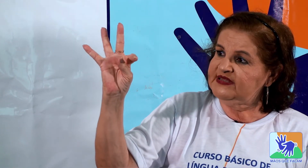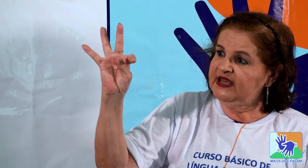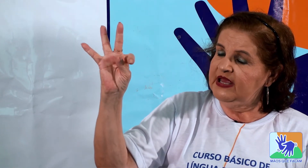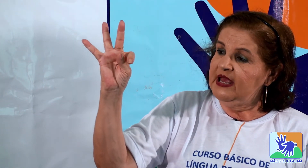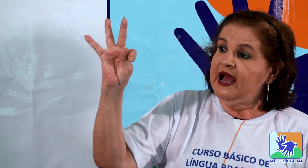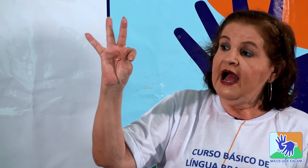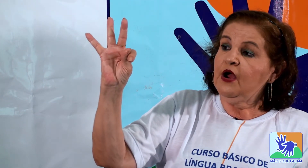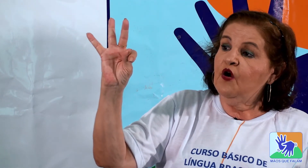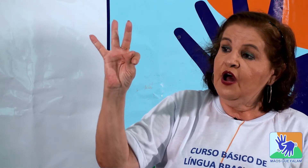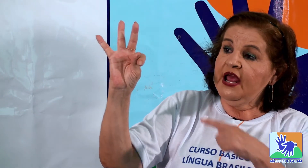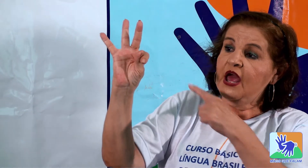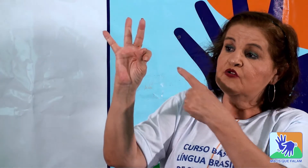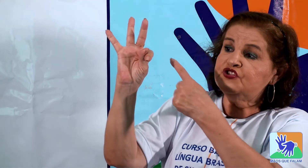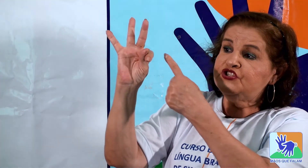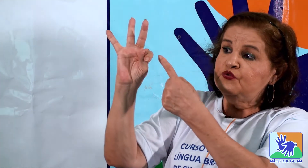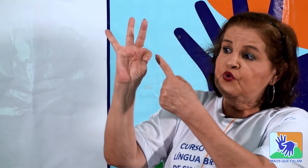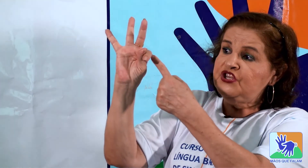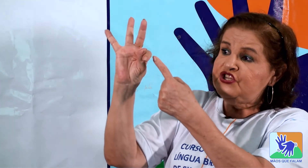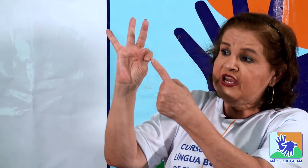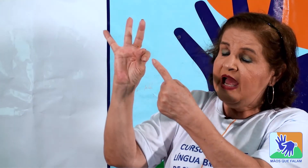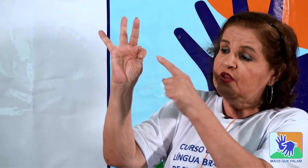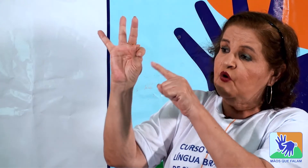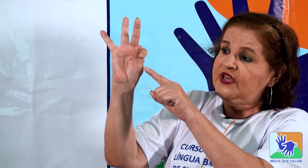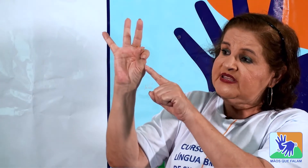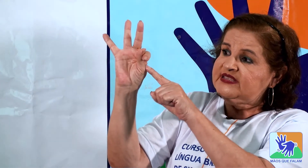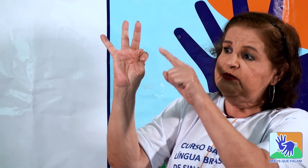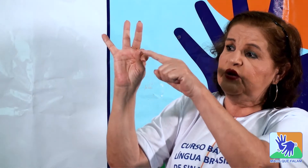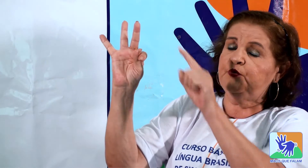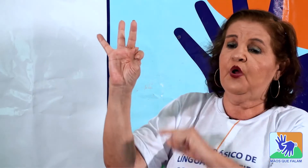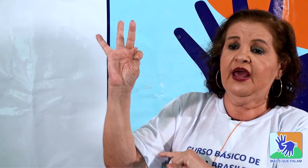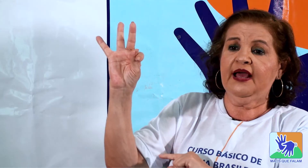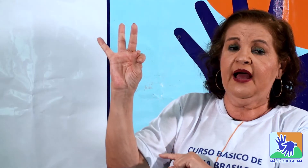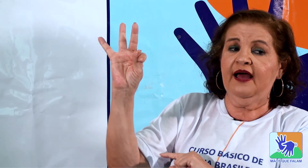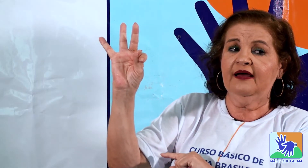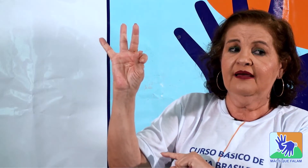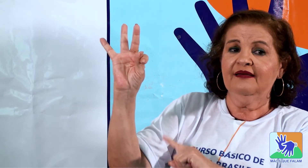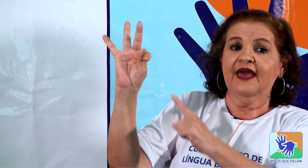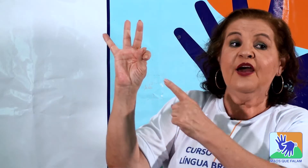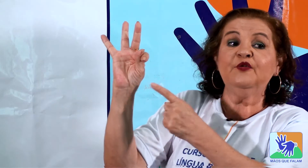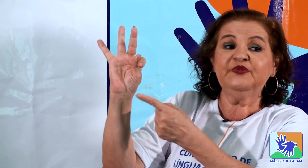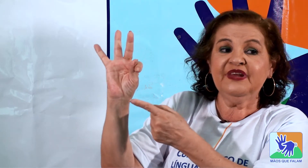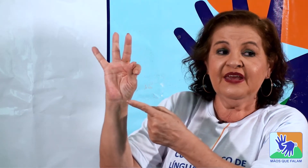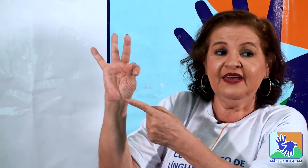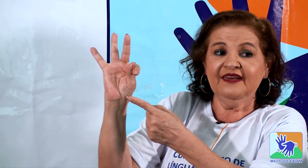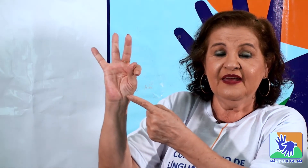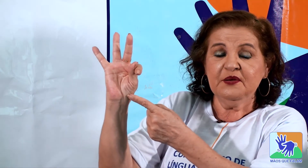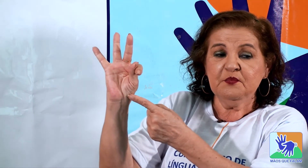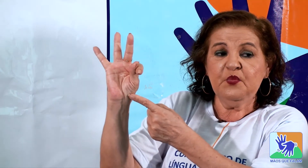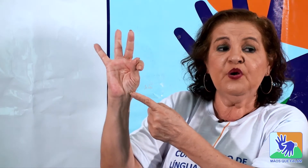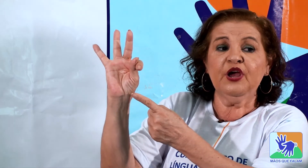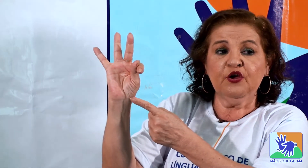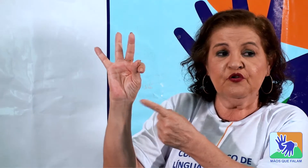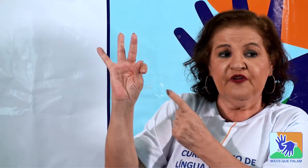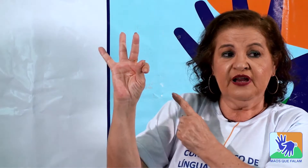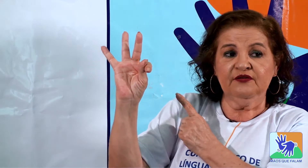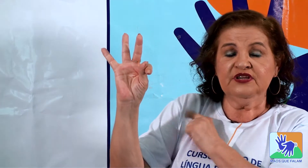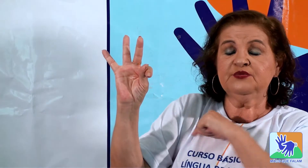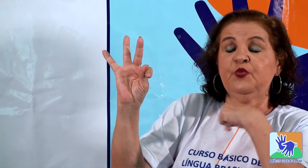fazer. Agora é o indicador em cima do polegar, é o T. Por que eu estou falando isso? Porque